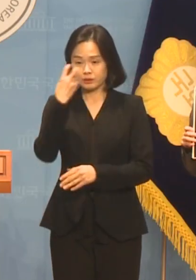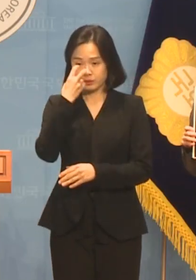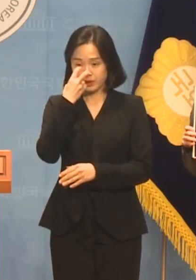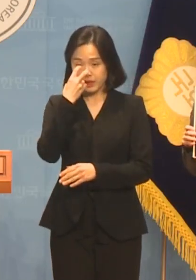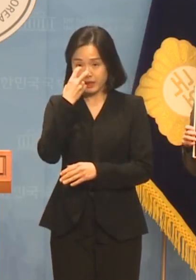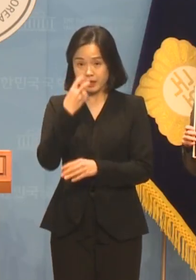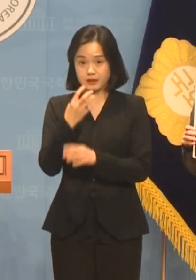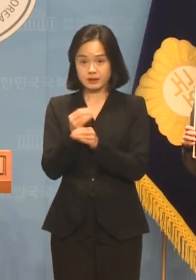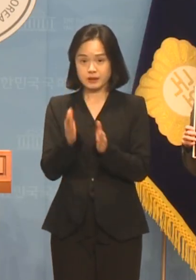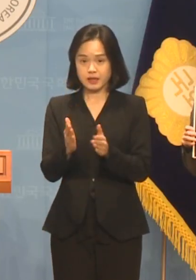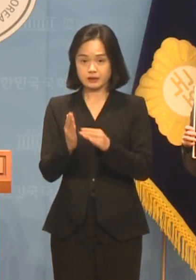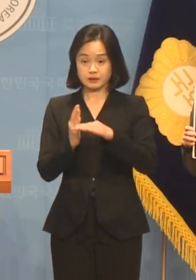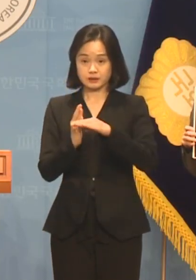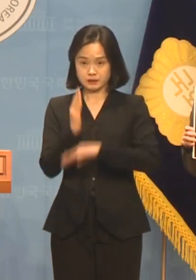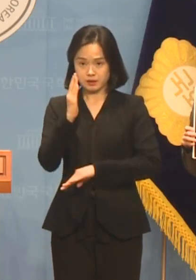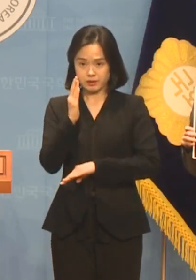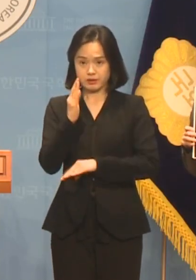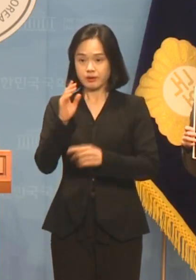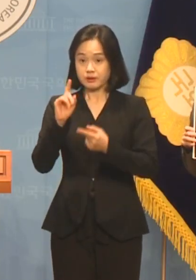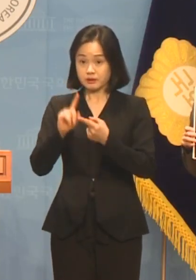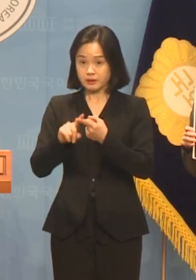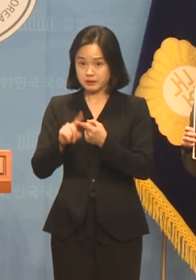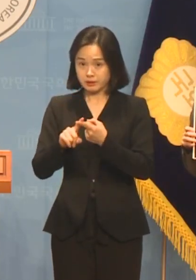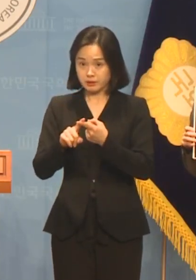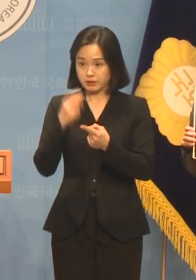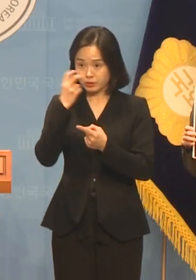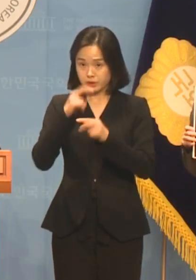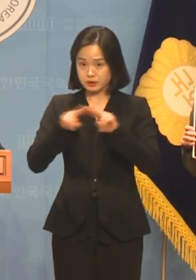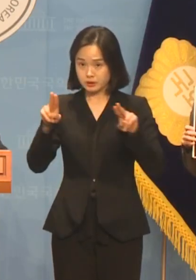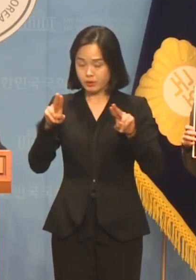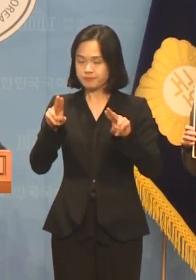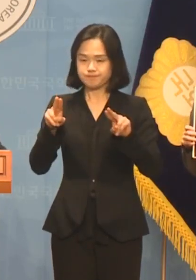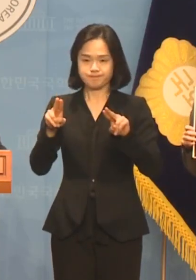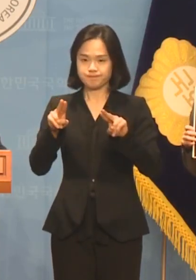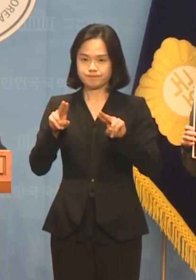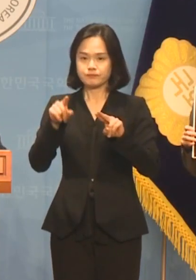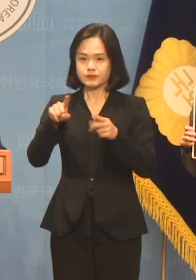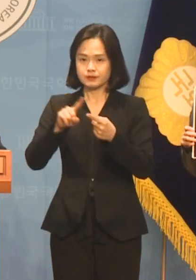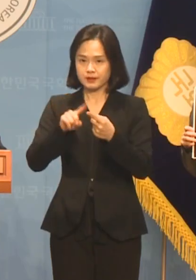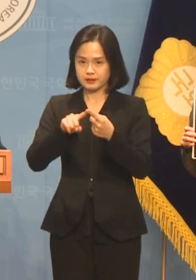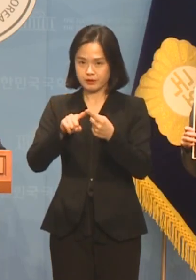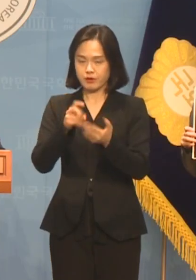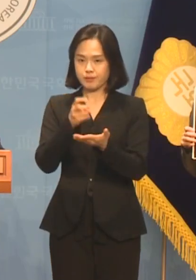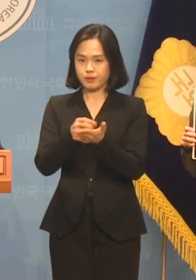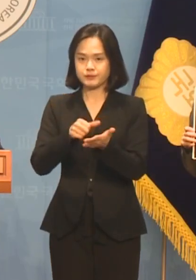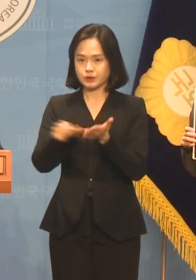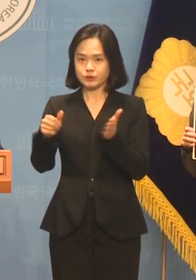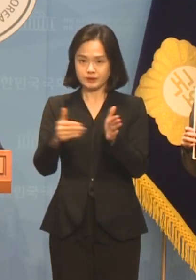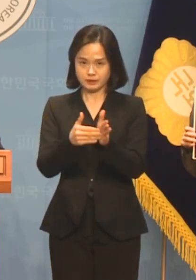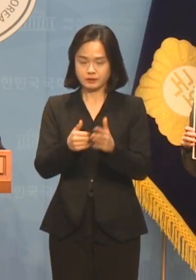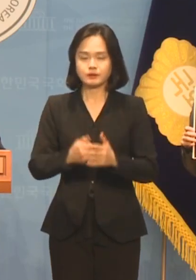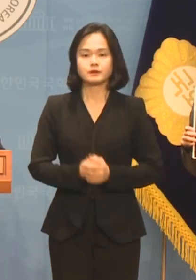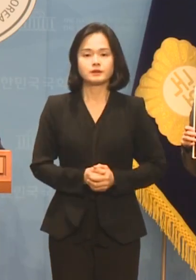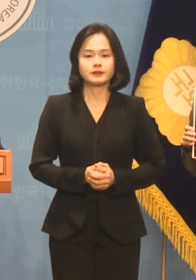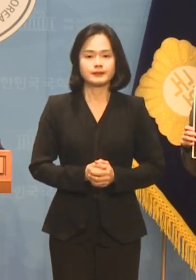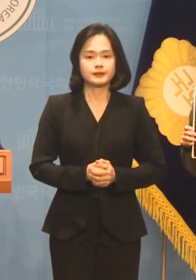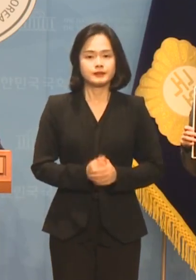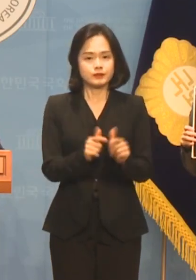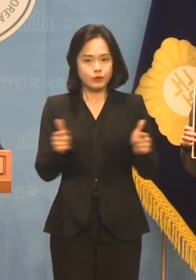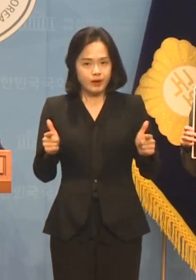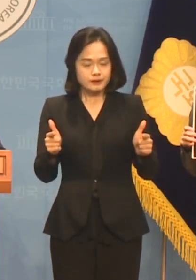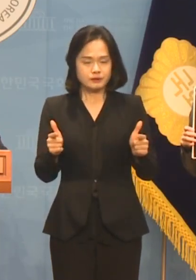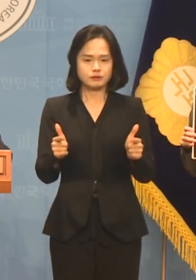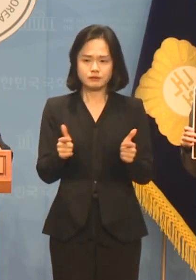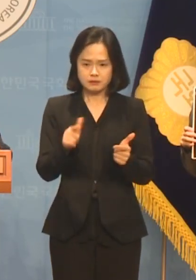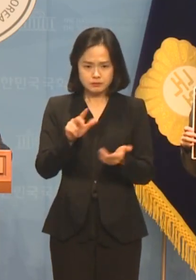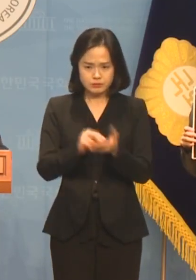그리고 3대 3인조 강도 사건 등등 무수히 많은 미제 사건을 해결했습니다. 대한민국의